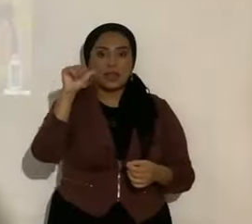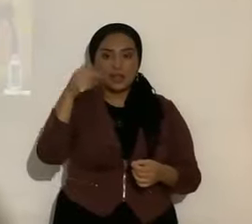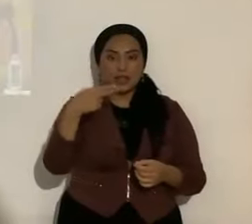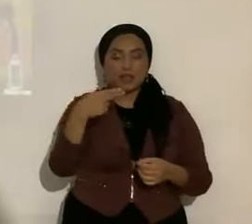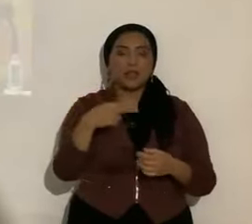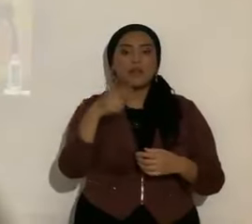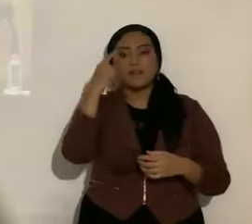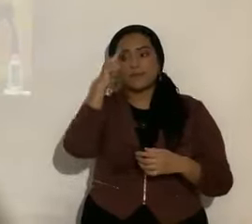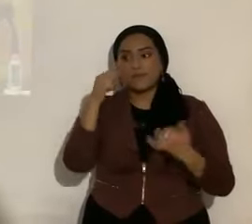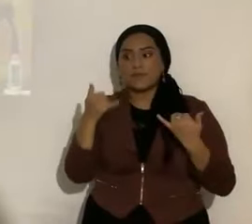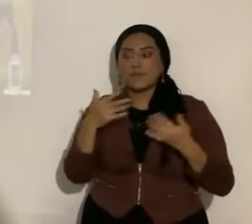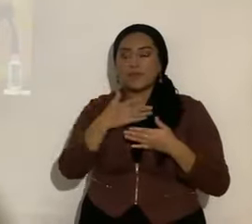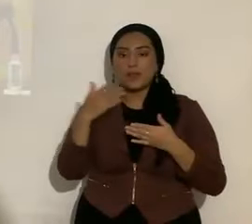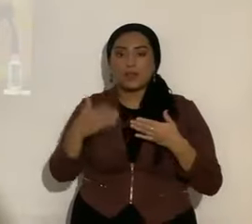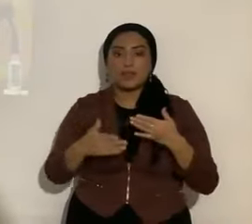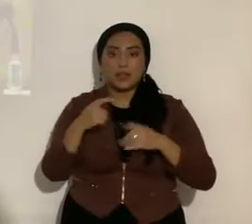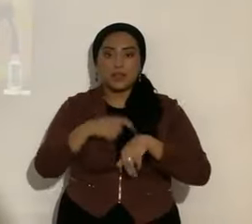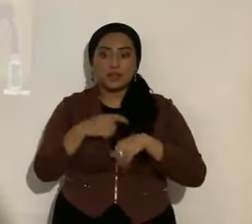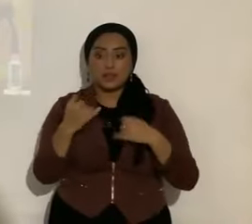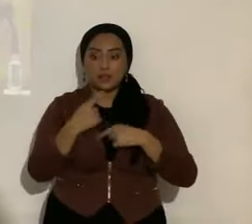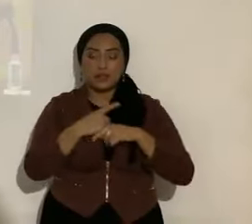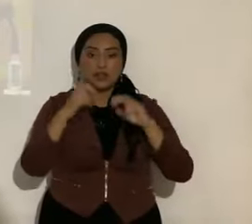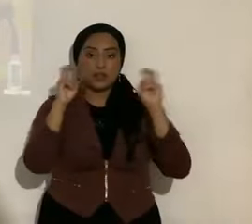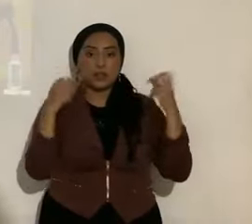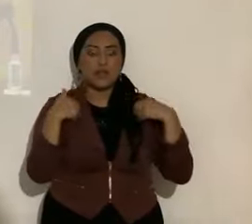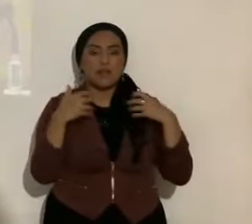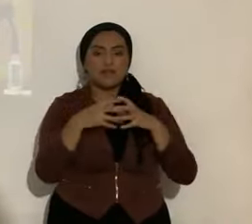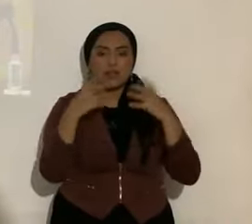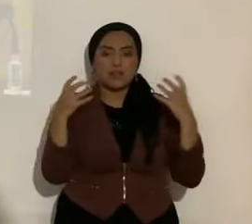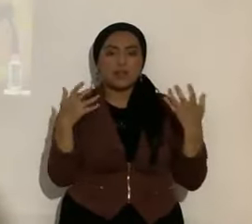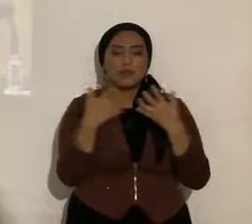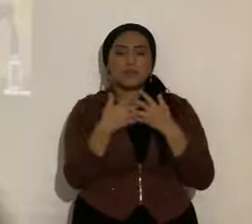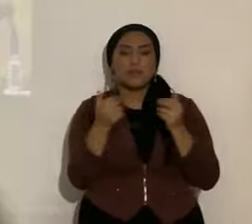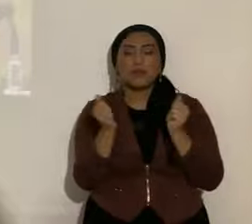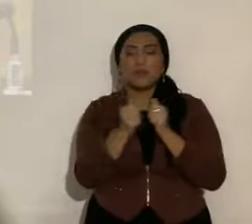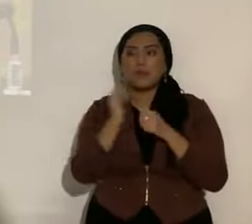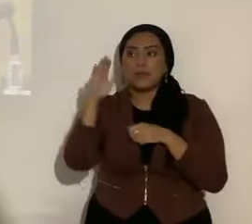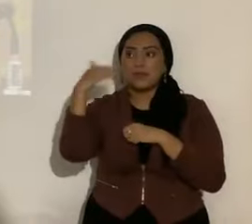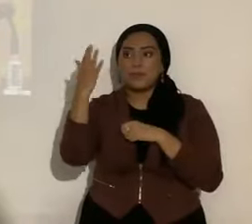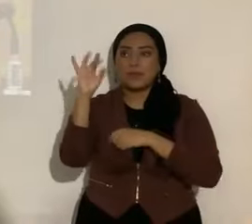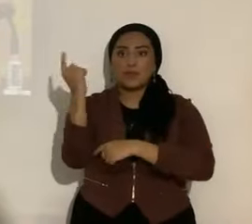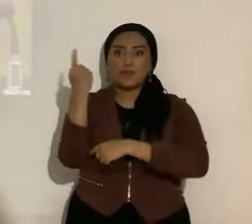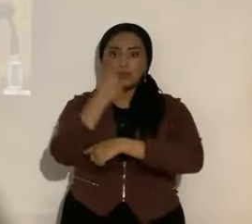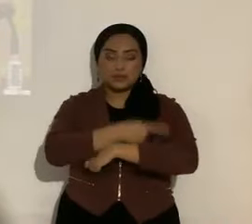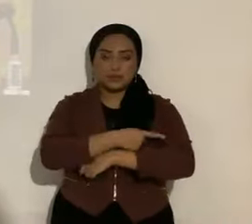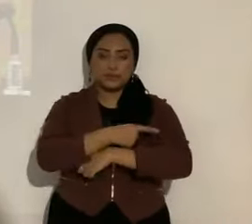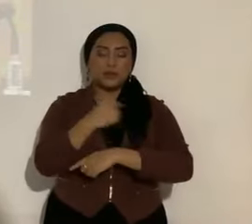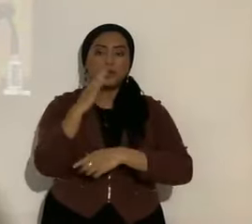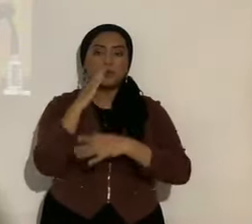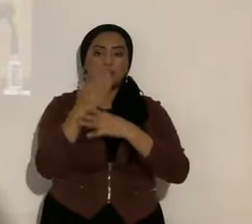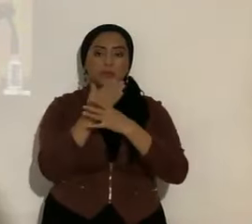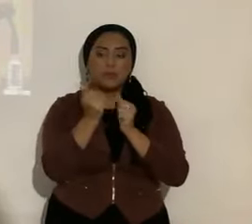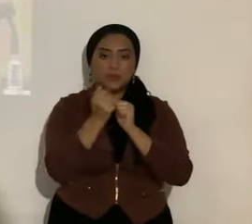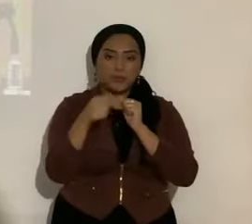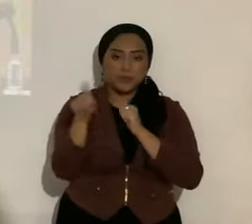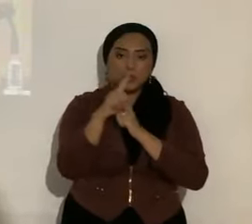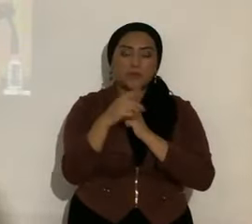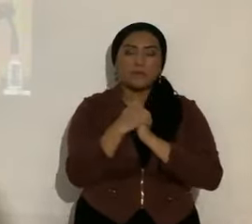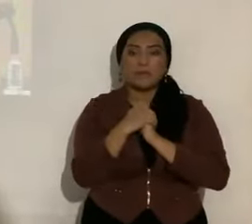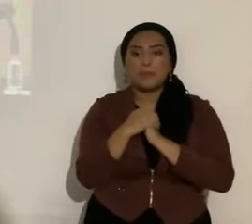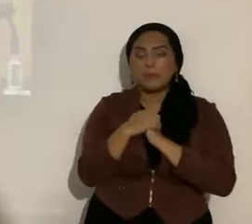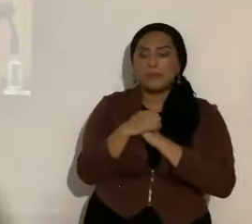Elías para estos últimos tiempos, y este tema tiene que ver mucho con el tema. Dentro de 8 días les voy a compartir la